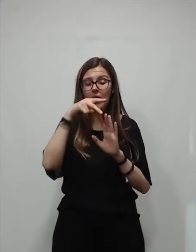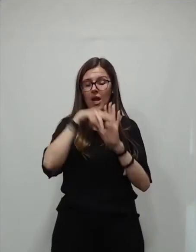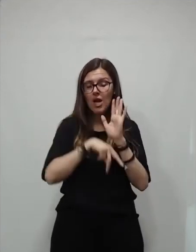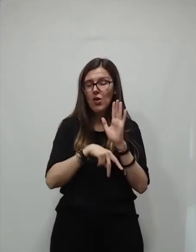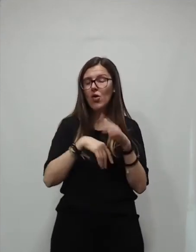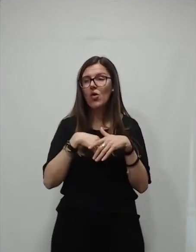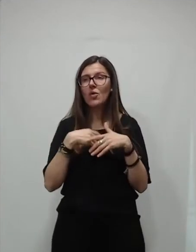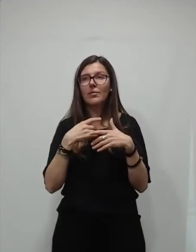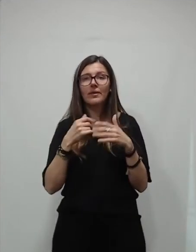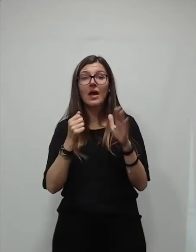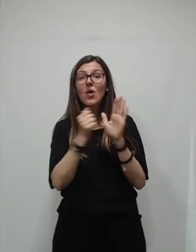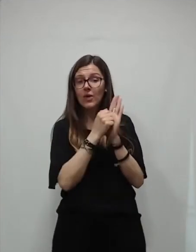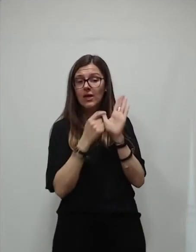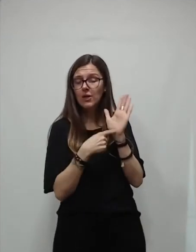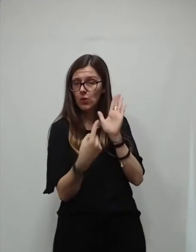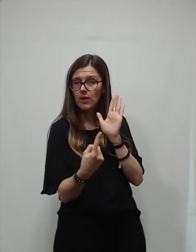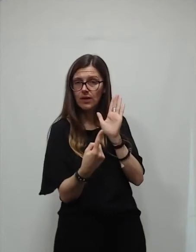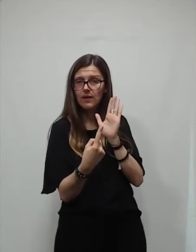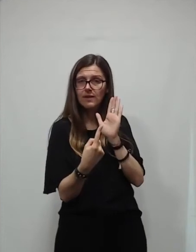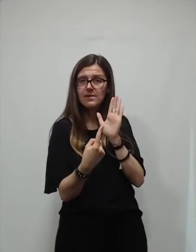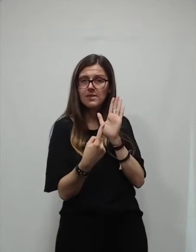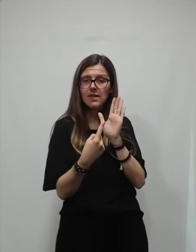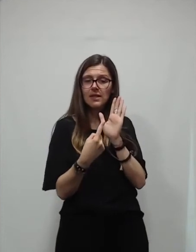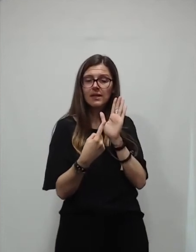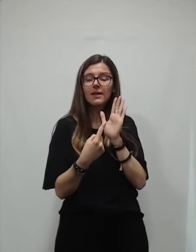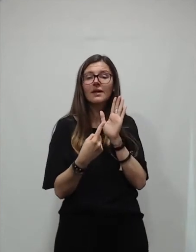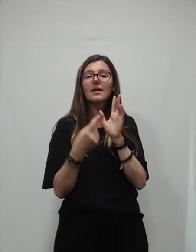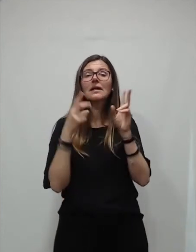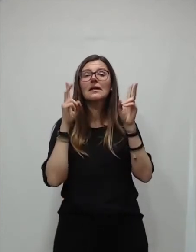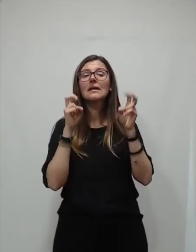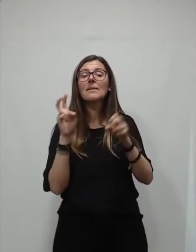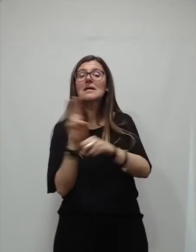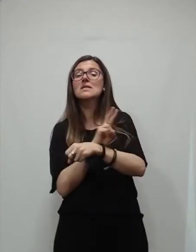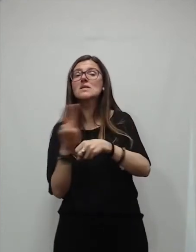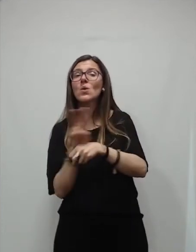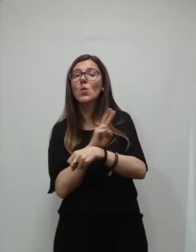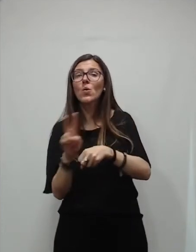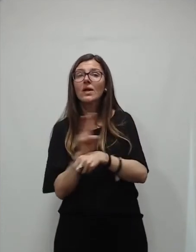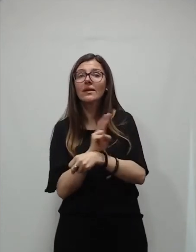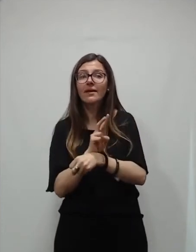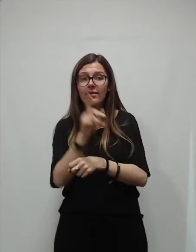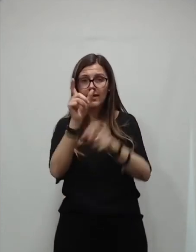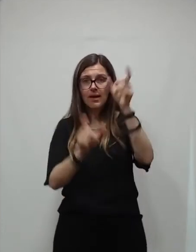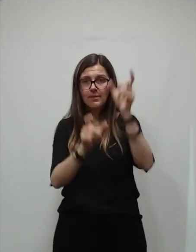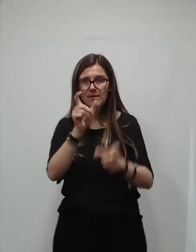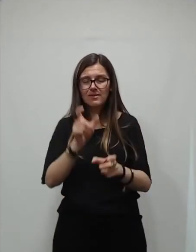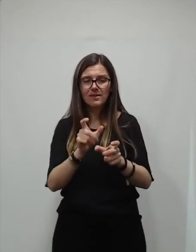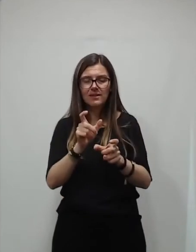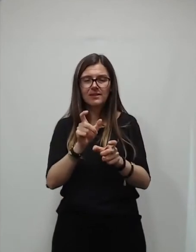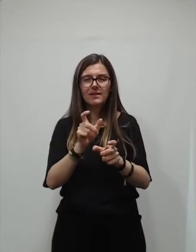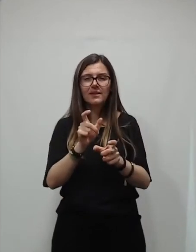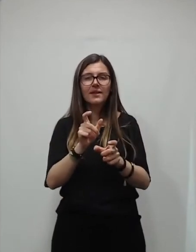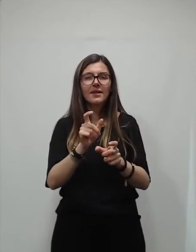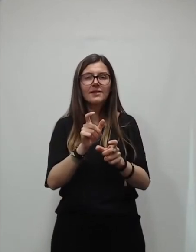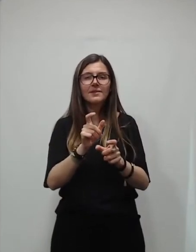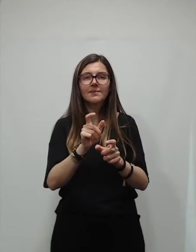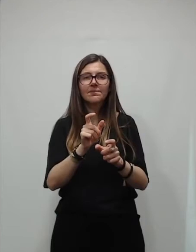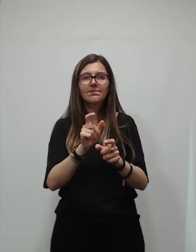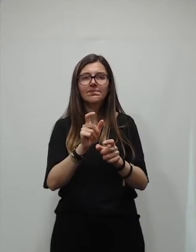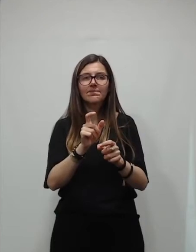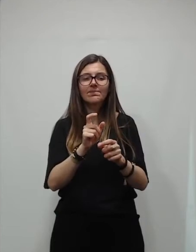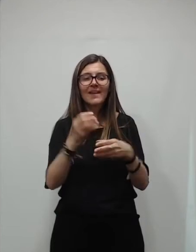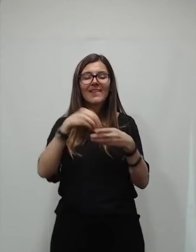artículo que habla concretamente de que las medidas de seguridad curativa se impondrán en sustitución de la pena, ¿no? Es decir, tiene la pena